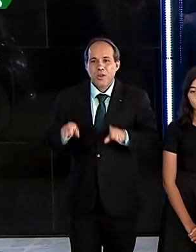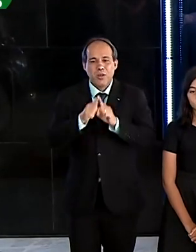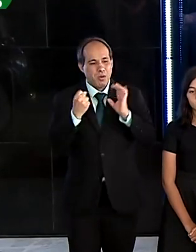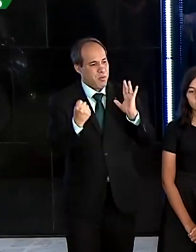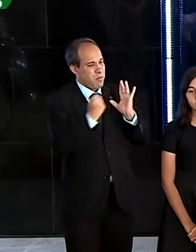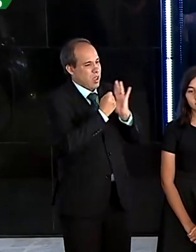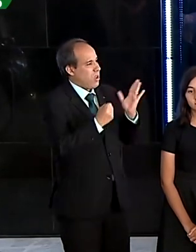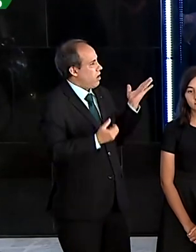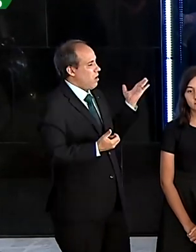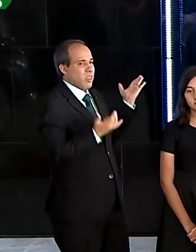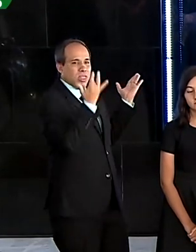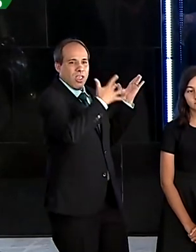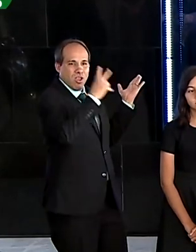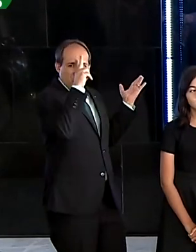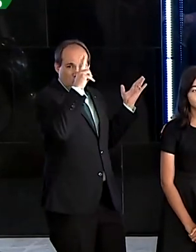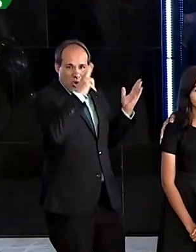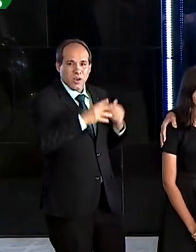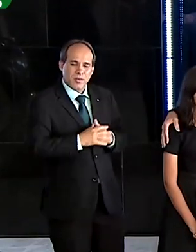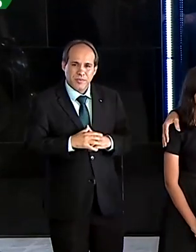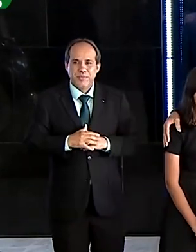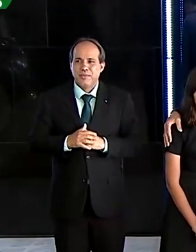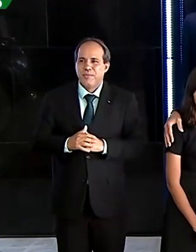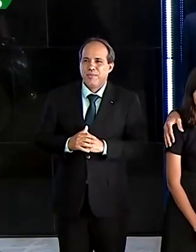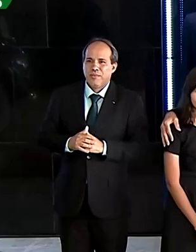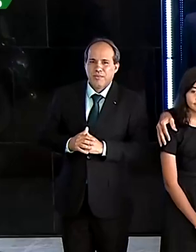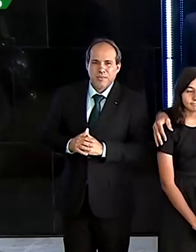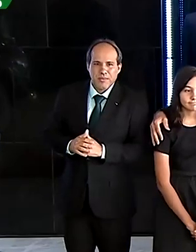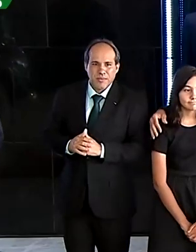uma parte da nossa marca está aqui.